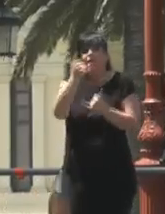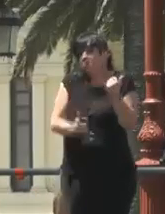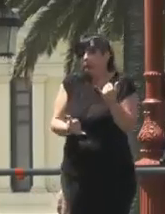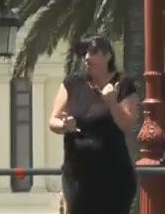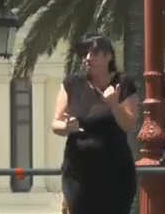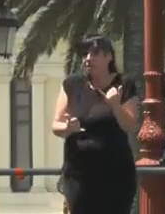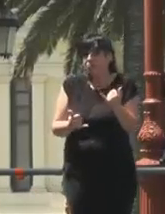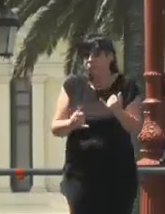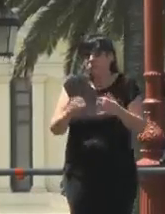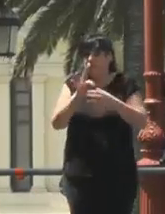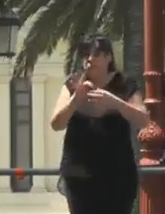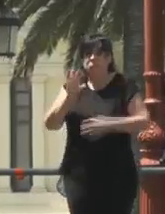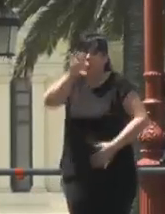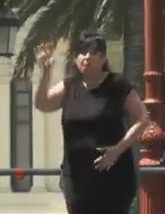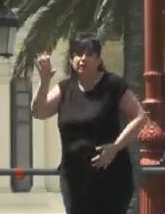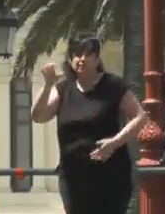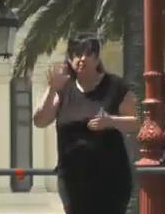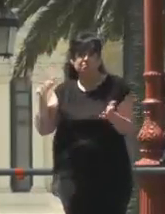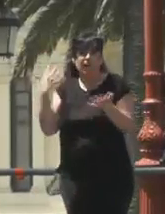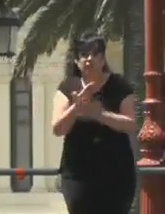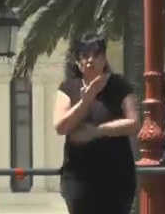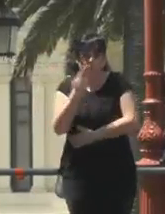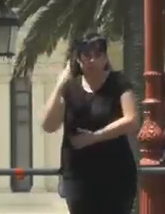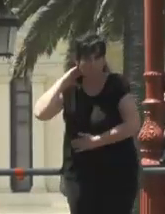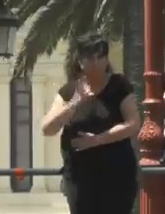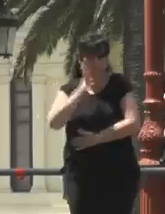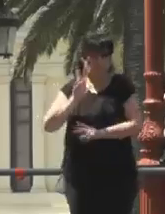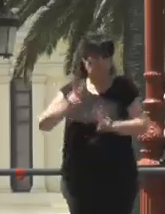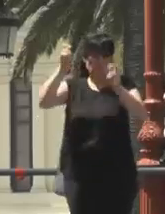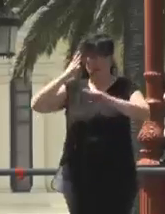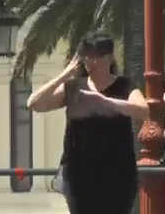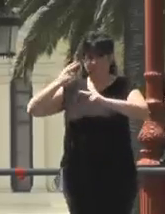los países que han sido hipócritas a la hora de vallar nuestras fronteras.